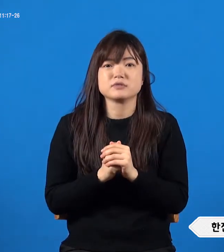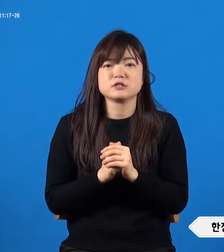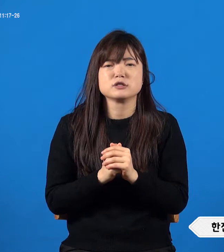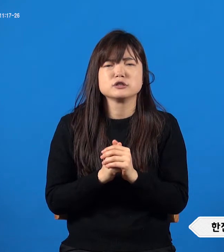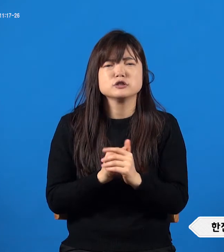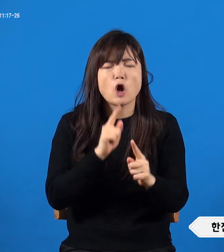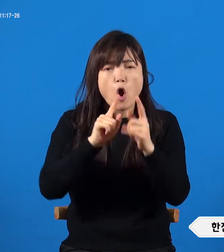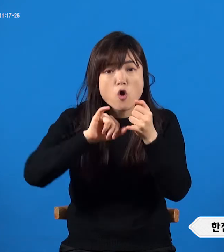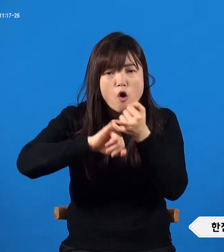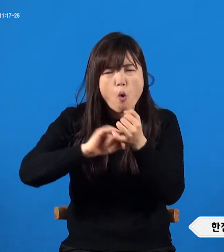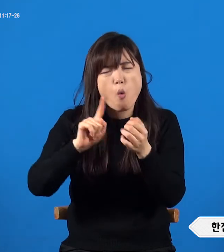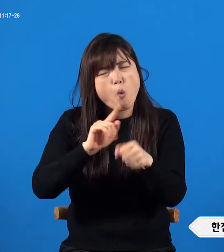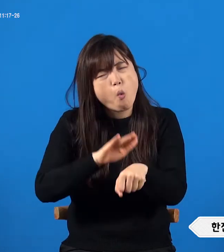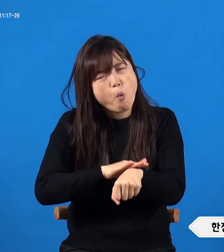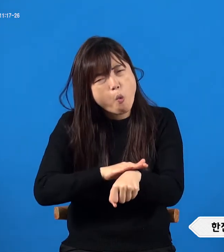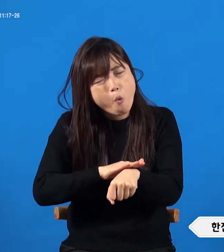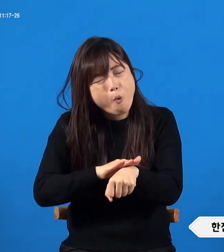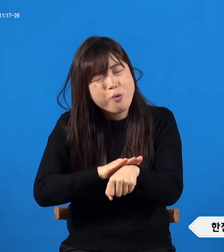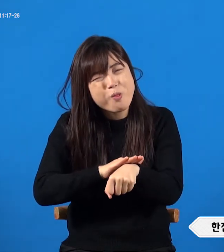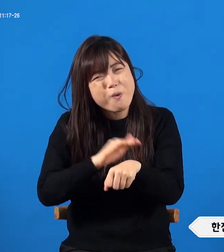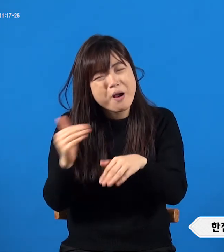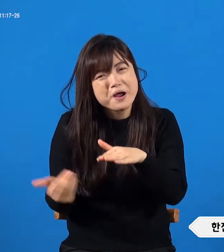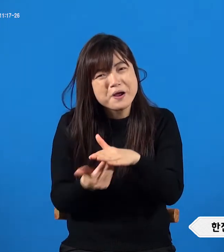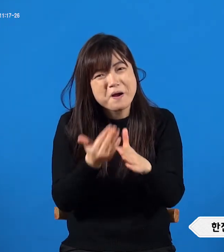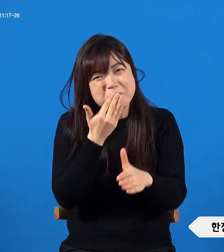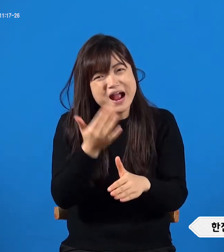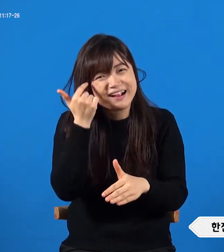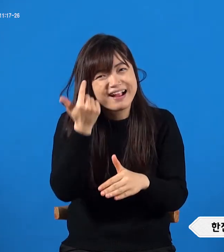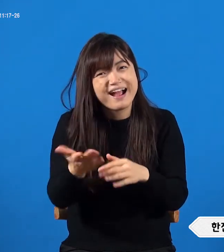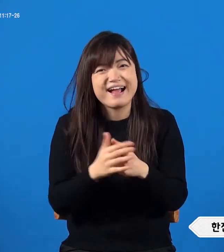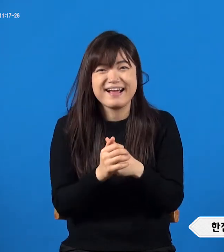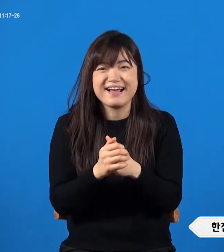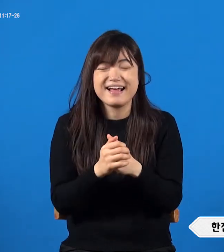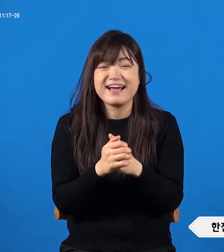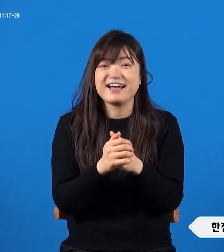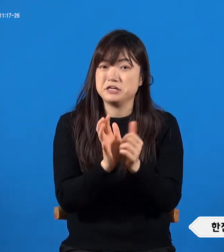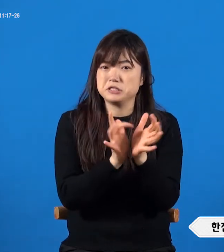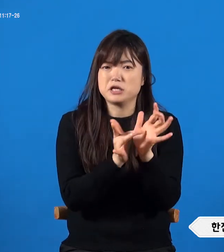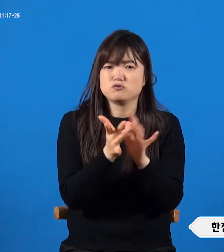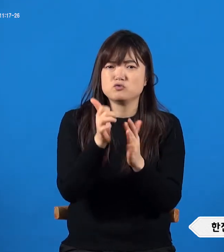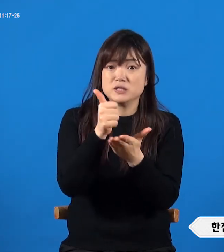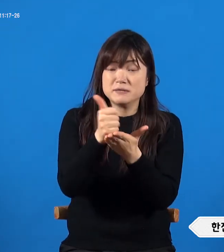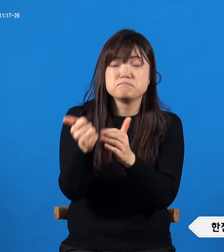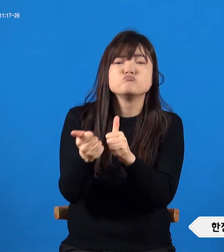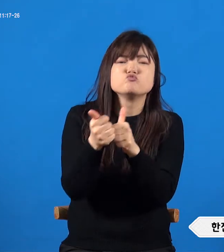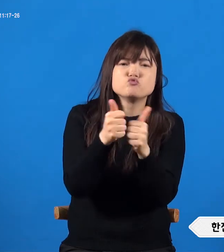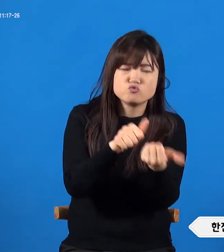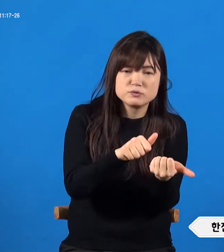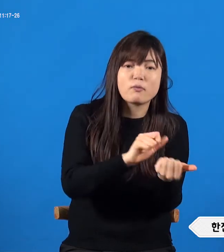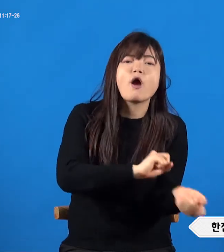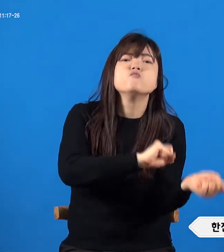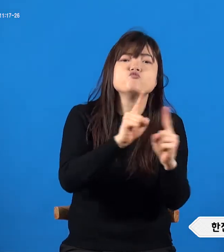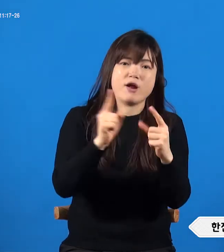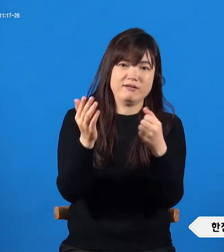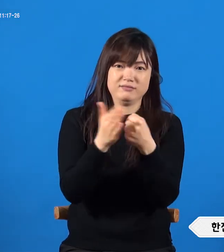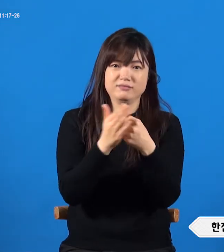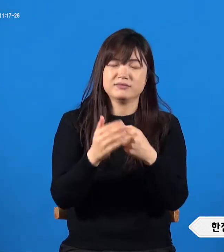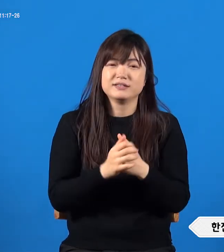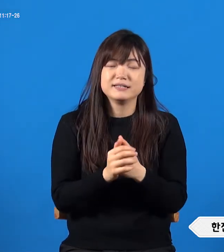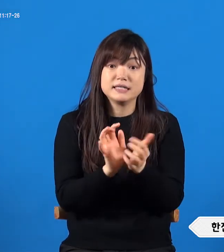그 언약이 어떻게 가능할 수가 있었느냐? 예수님의 죽으심과 부활